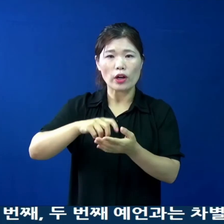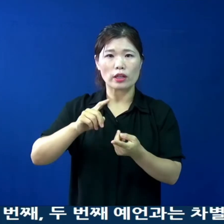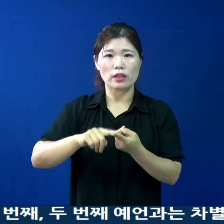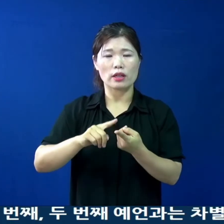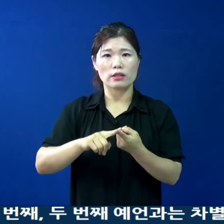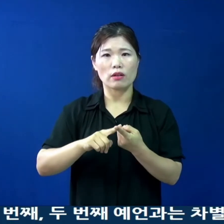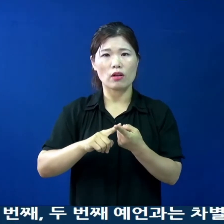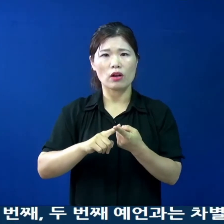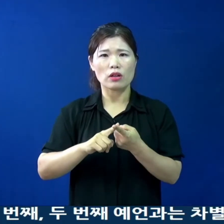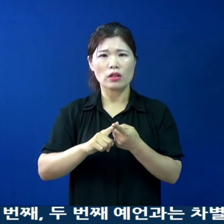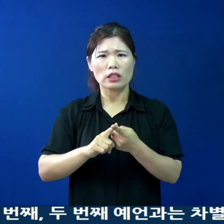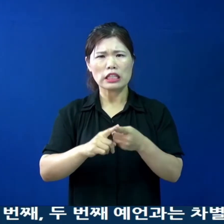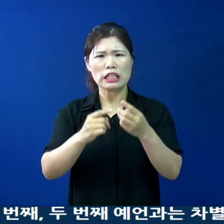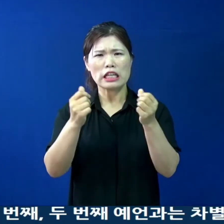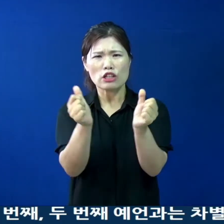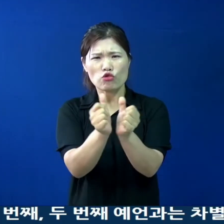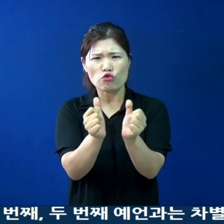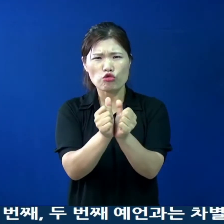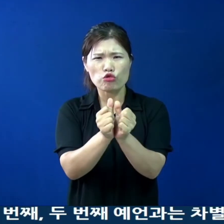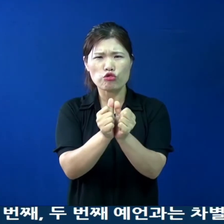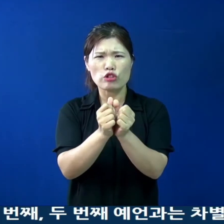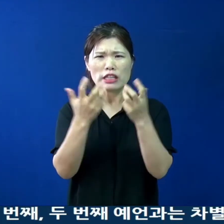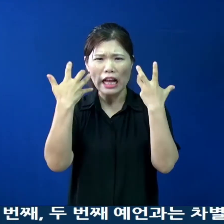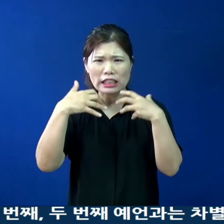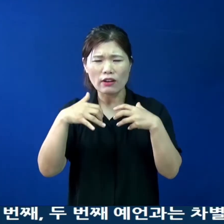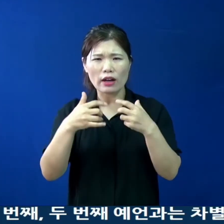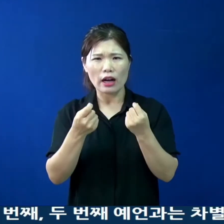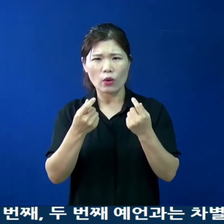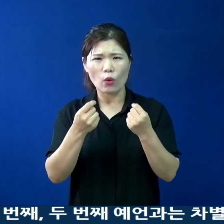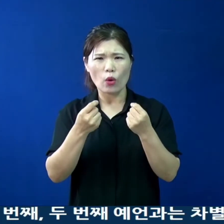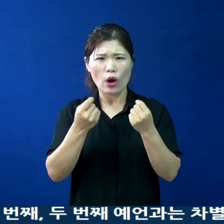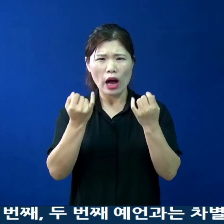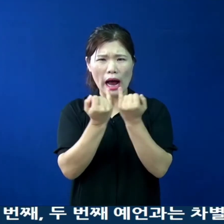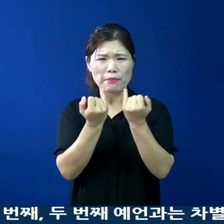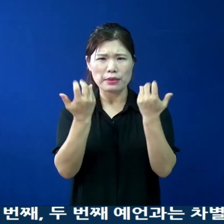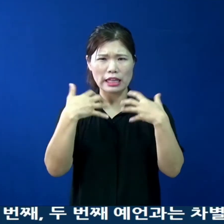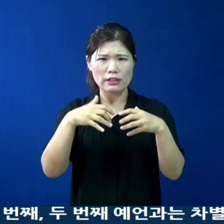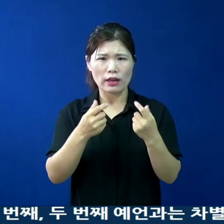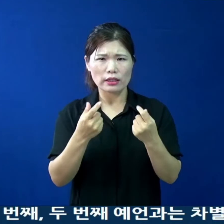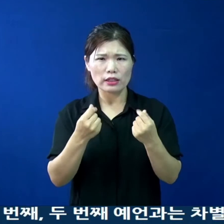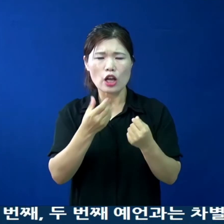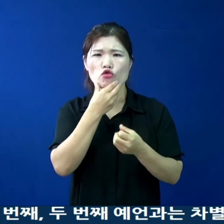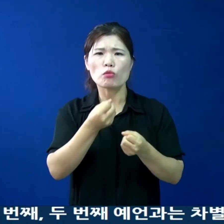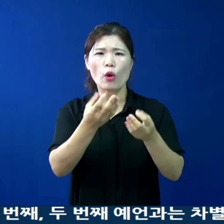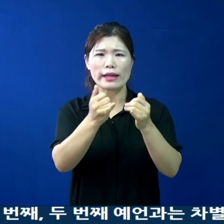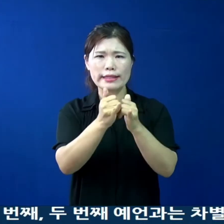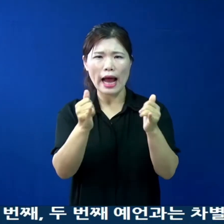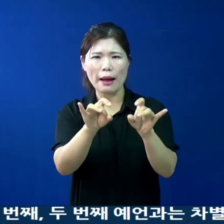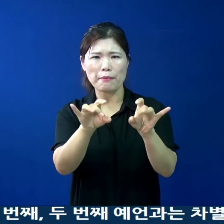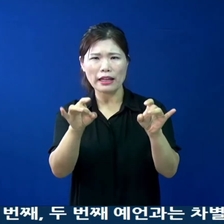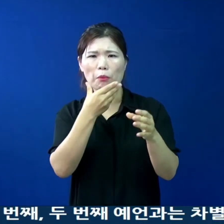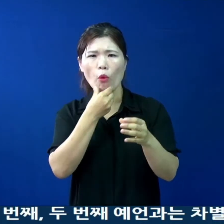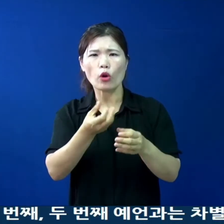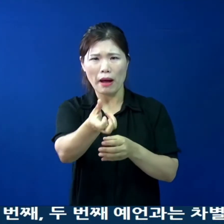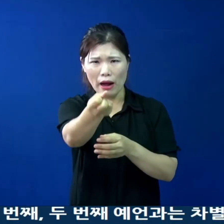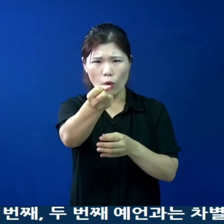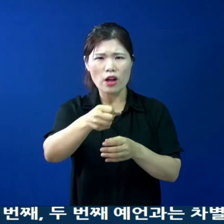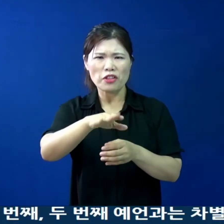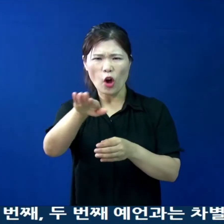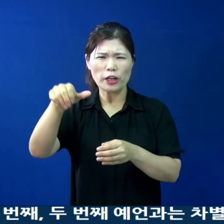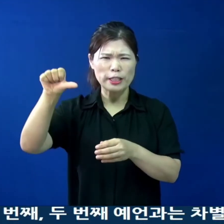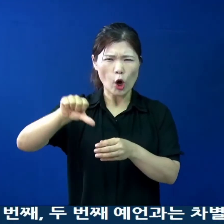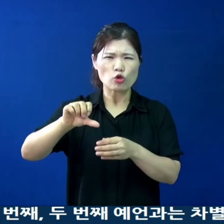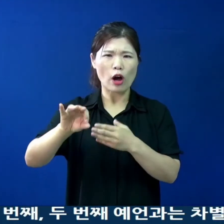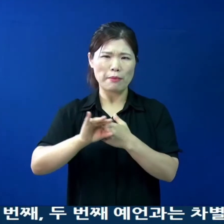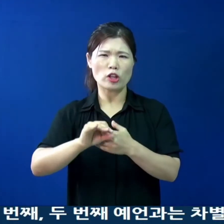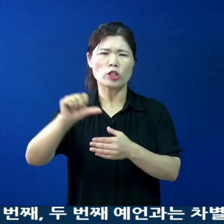같고 암사자와도 같으니 일으킬 자가 누구이랴. 너를 축복하는 자마다 복을 받을 것이요 너를 저주하는 자마다